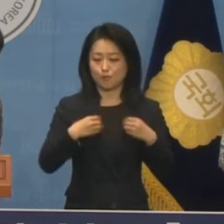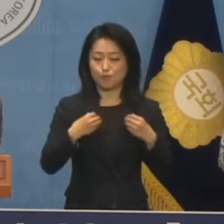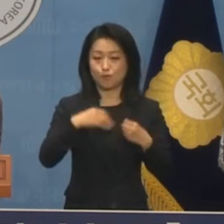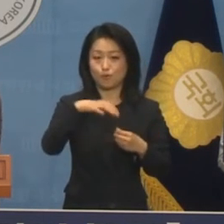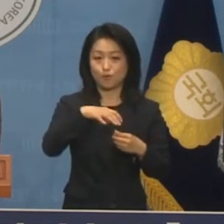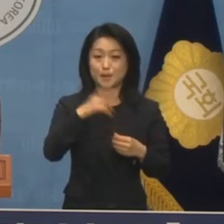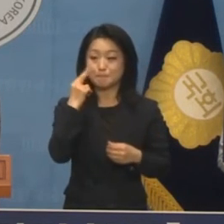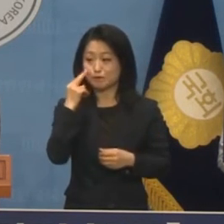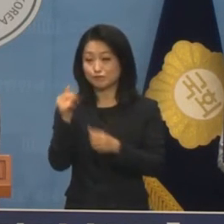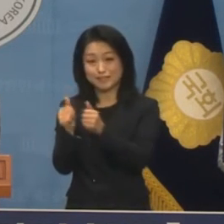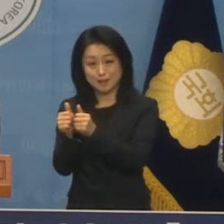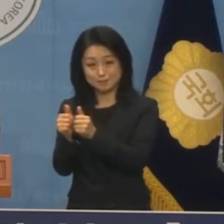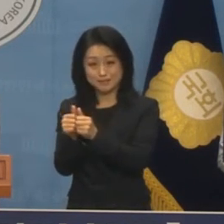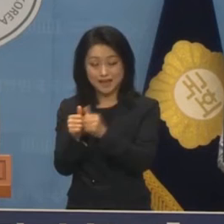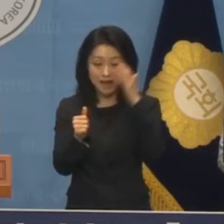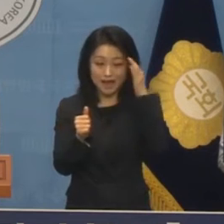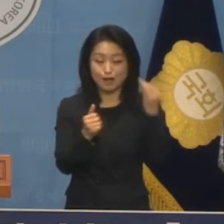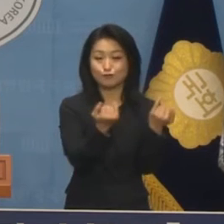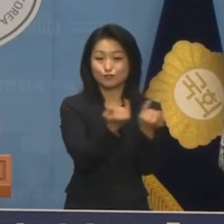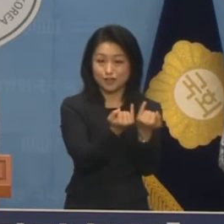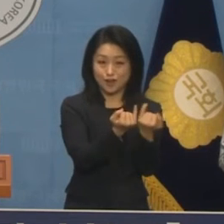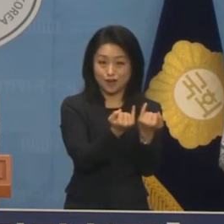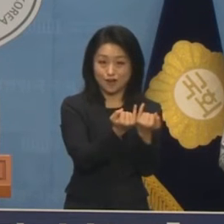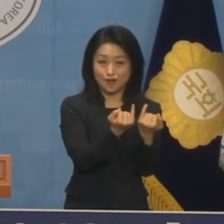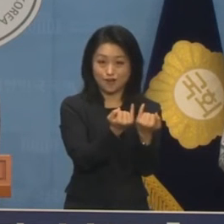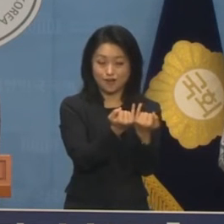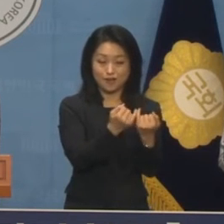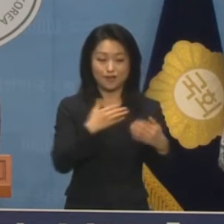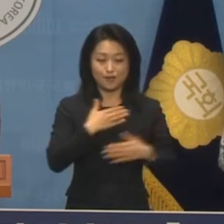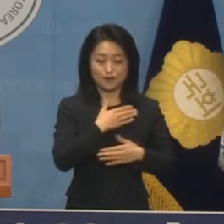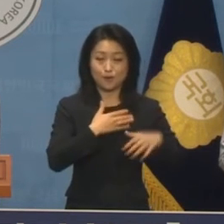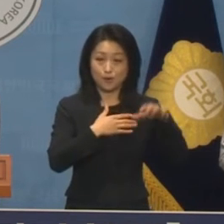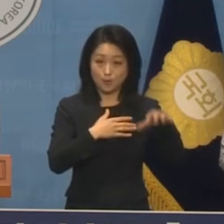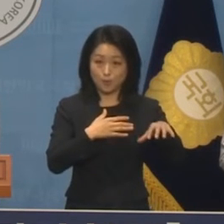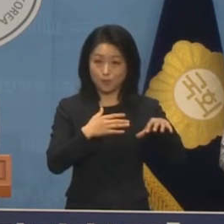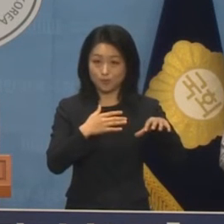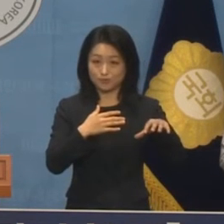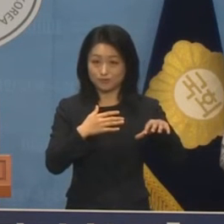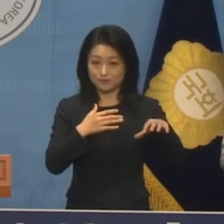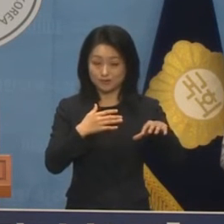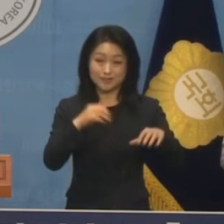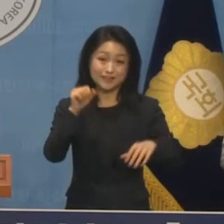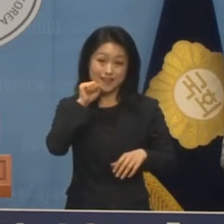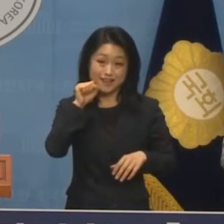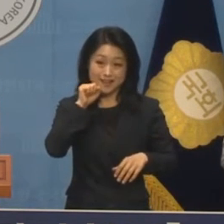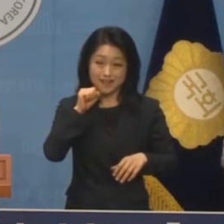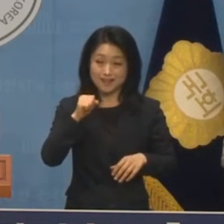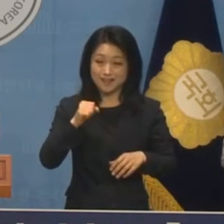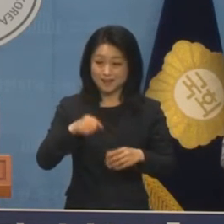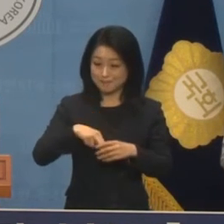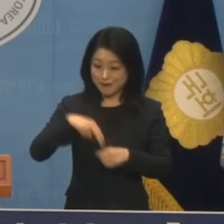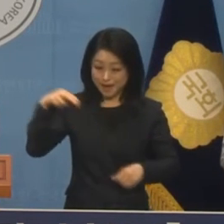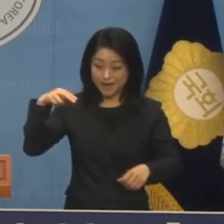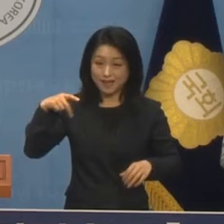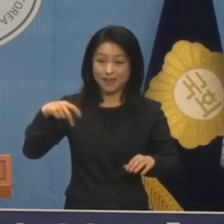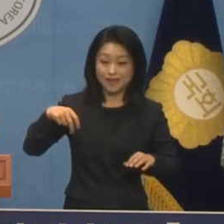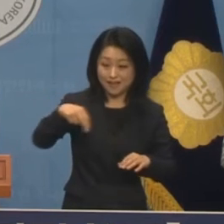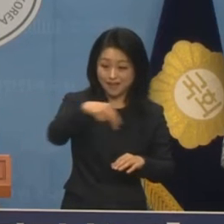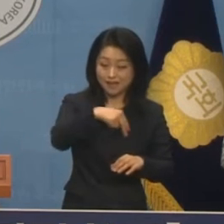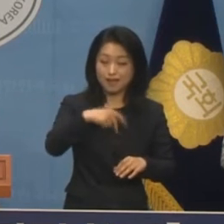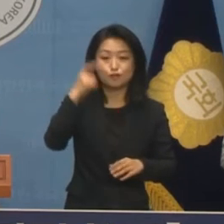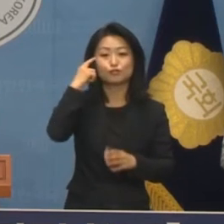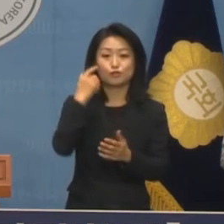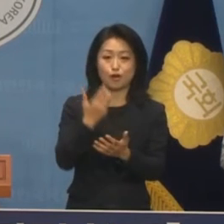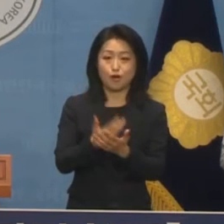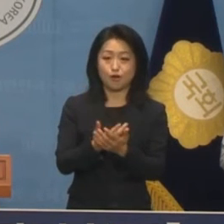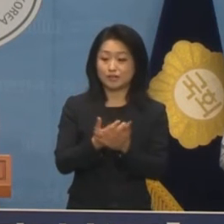남자가 우리나라 여탕에 뛰어들어가서 그렇게 성기를 단체 돌아다녀서 큰 화제가 됐습니다. 근데 직원이